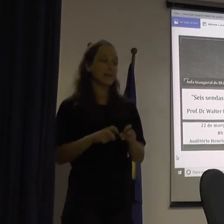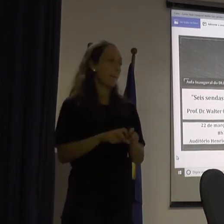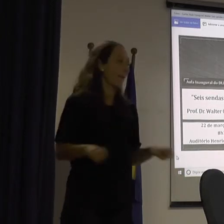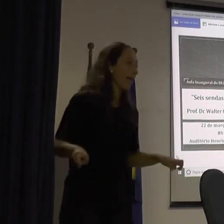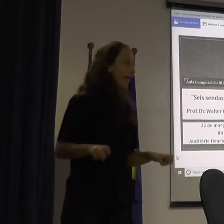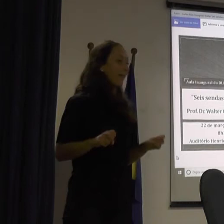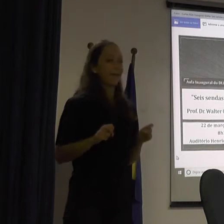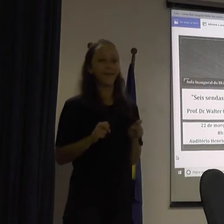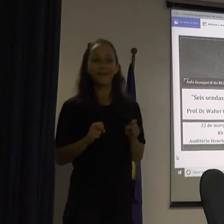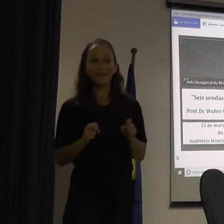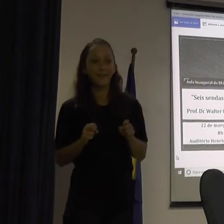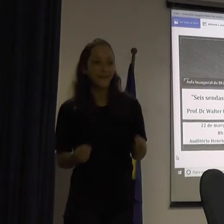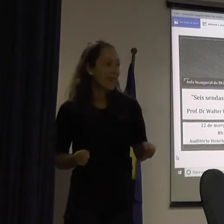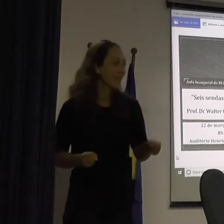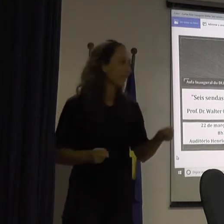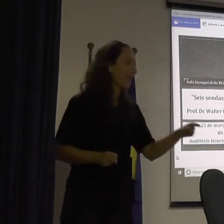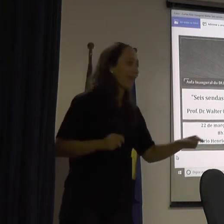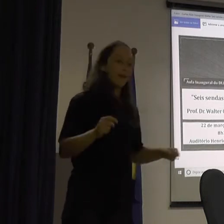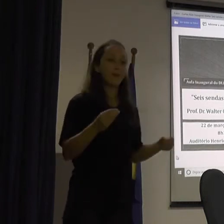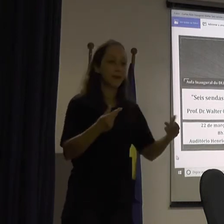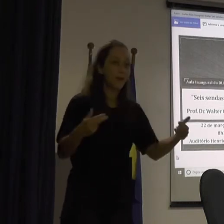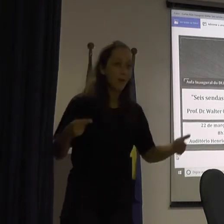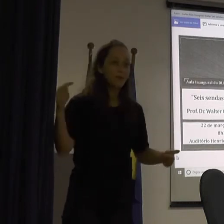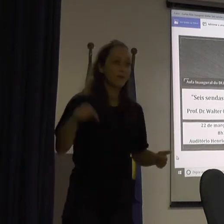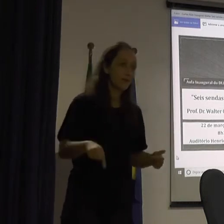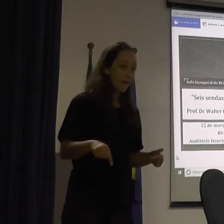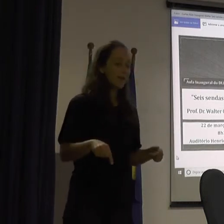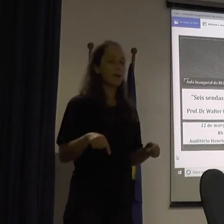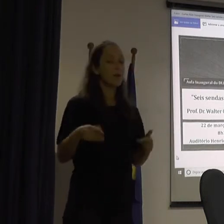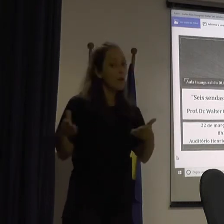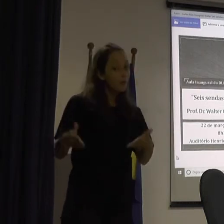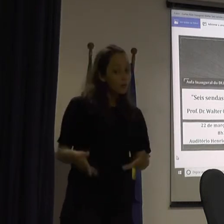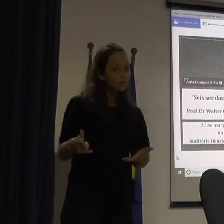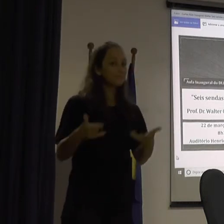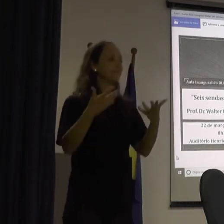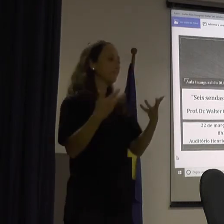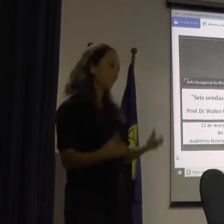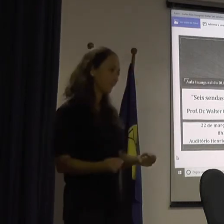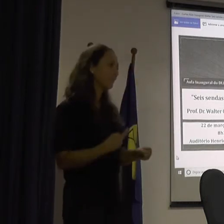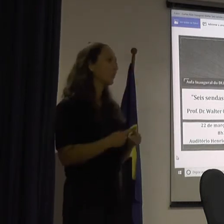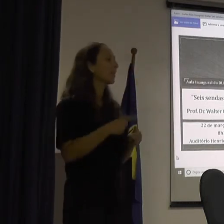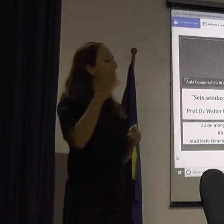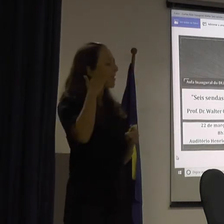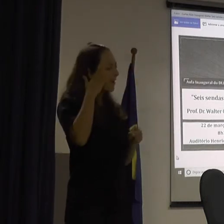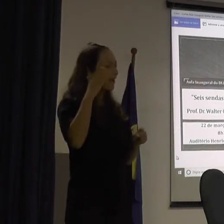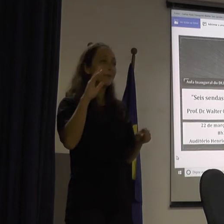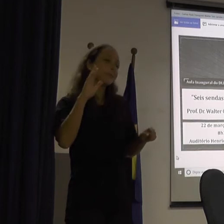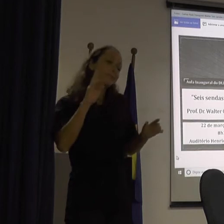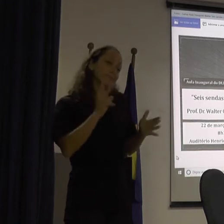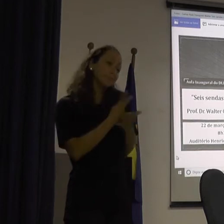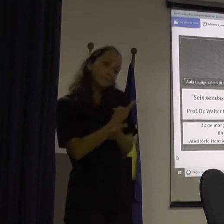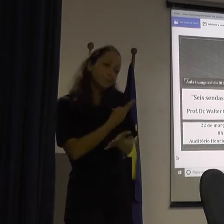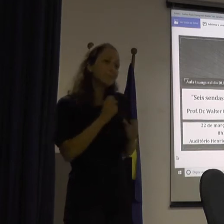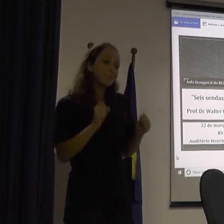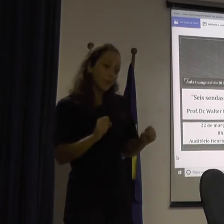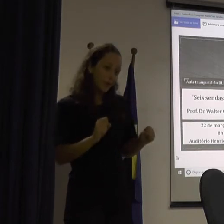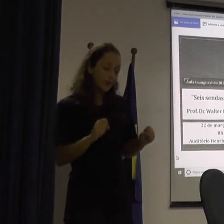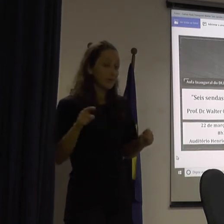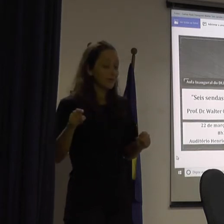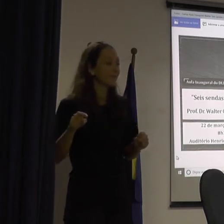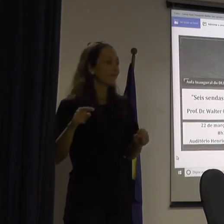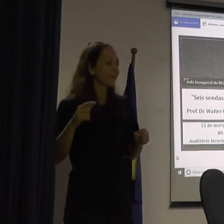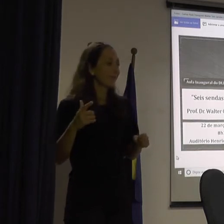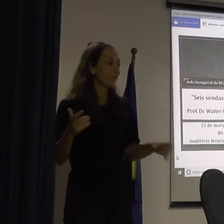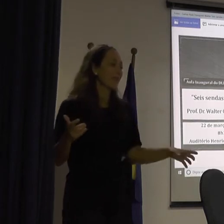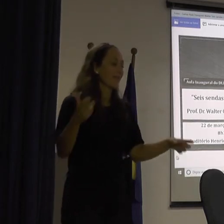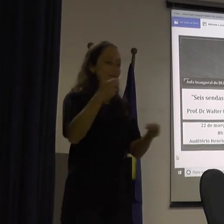enfim. Mas ele aceitou muito gentilmente, porque sabe que às vezes essas coisas acontecem, e veio nos socorrer.